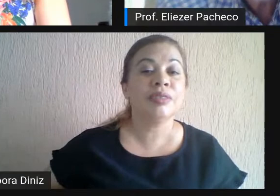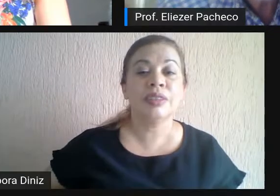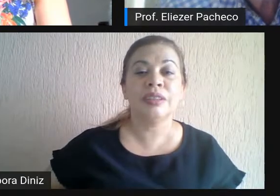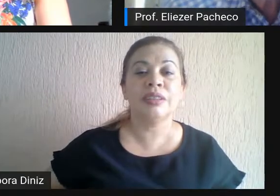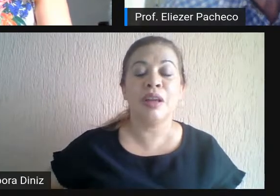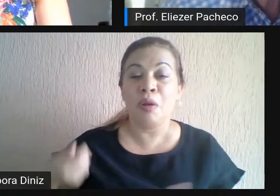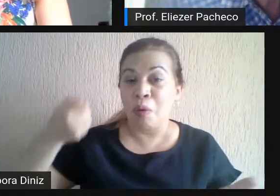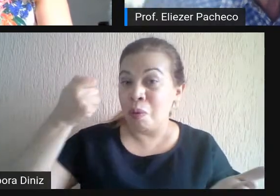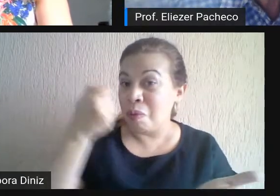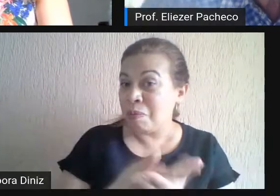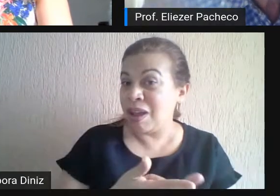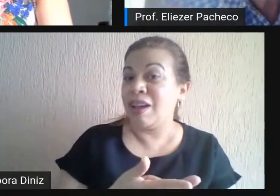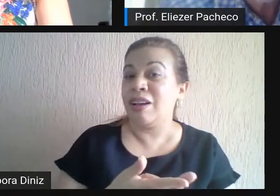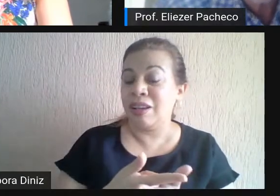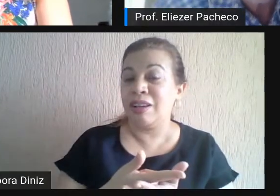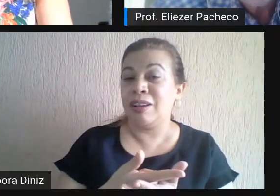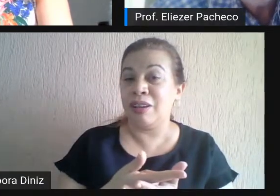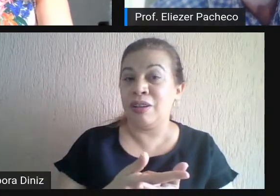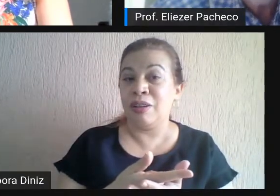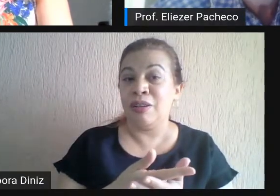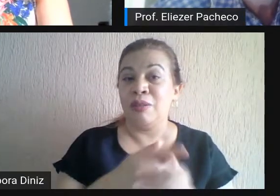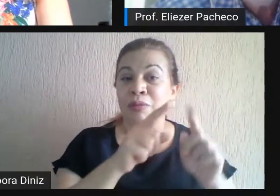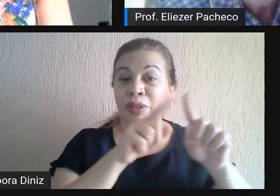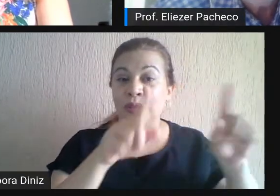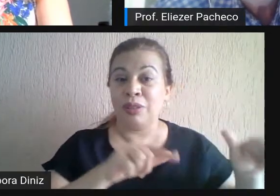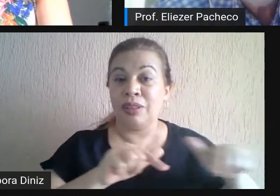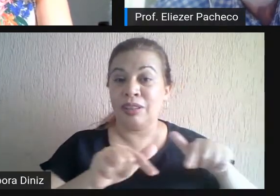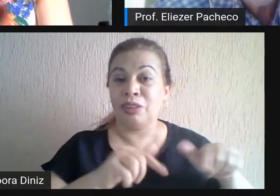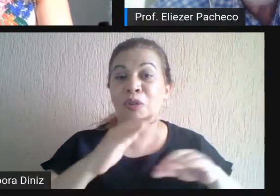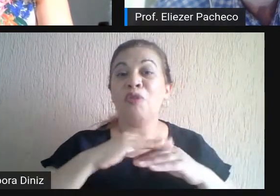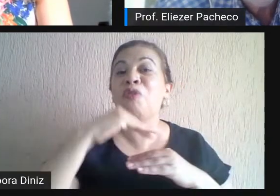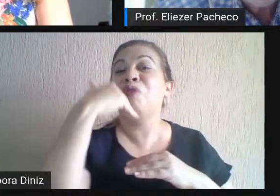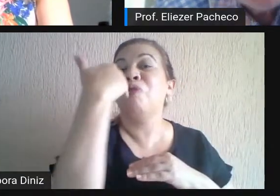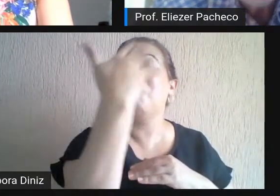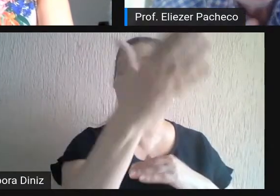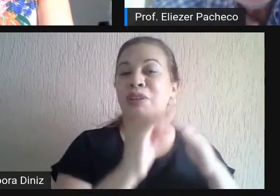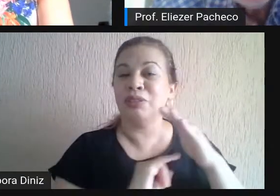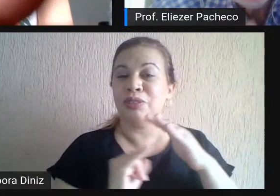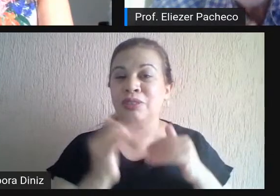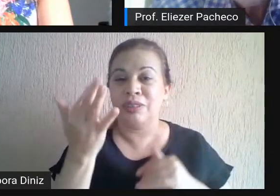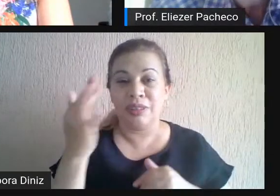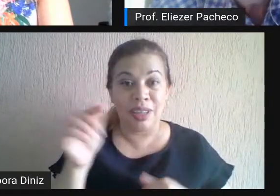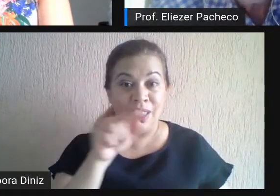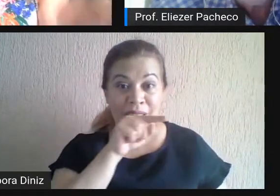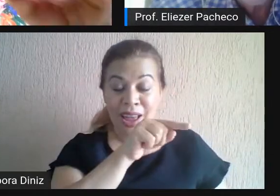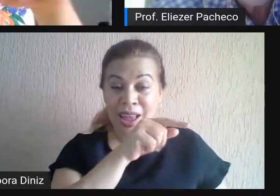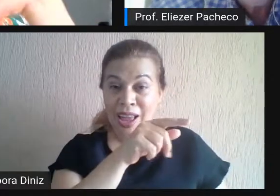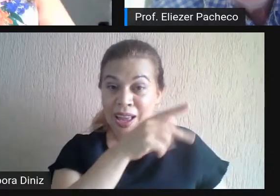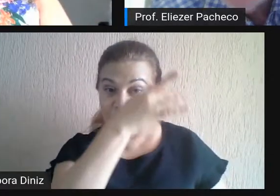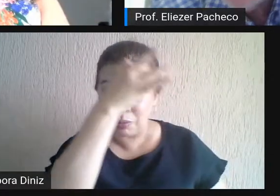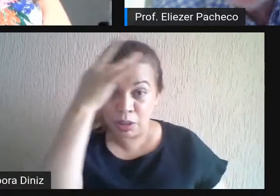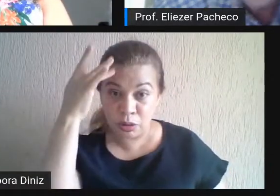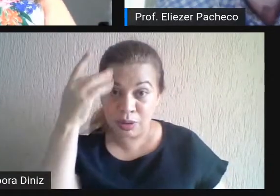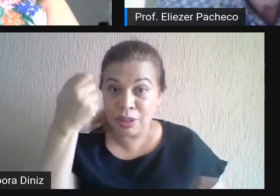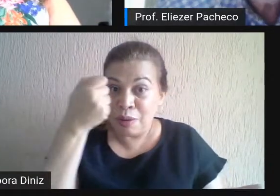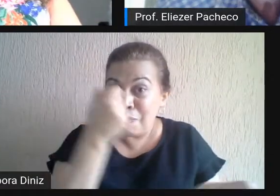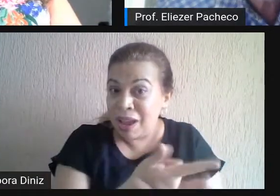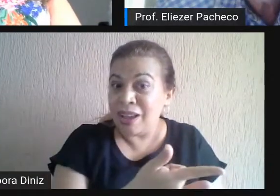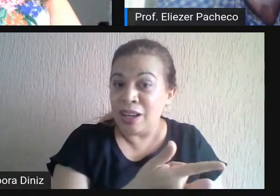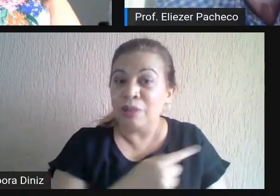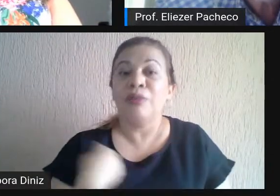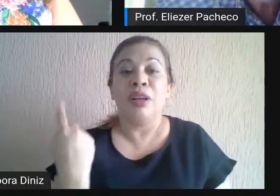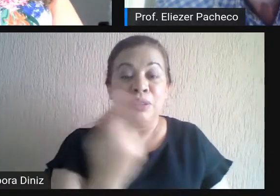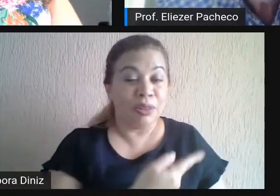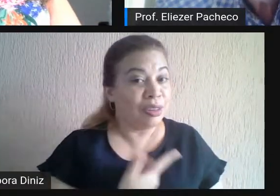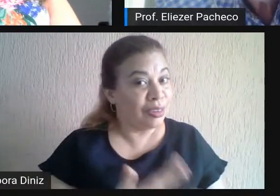Paga por esse trabalhador que está ali do lado de fora do Instituto Federal. Eles pagaram para nós estudar. Essa consciência,